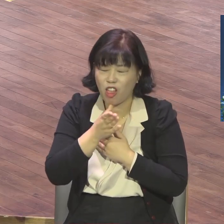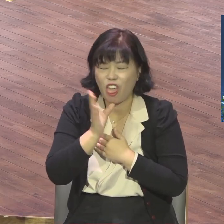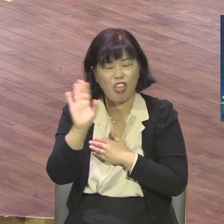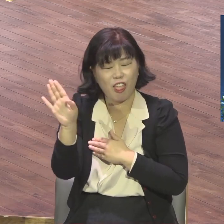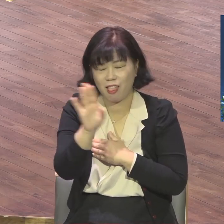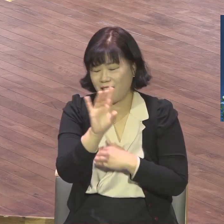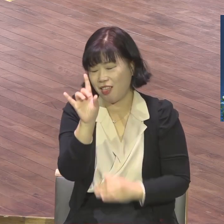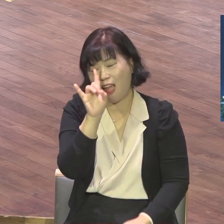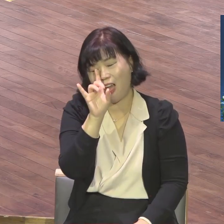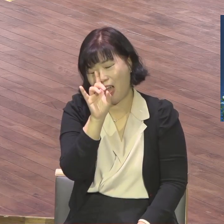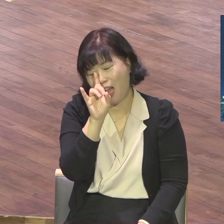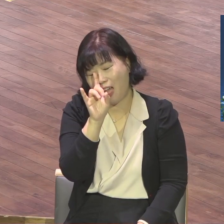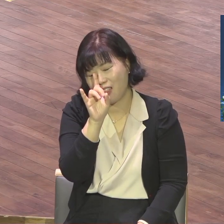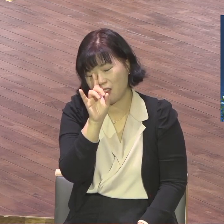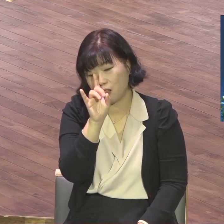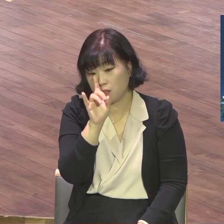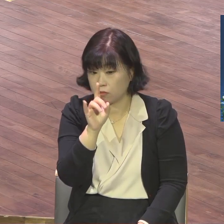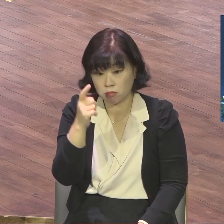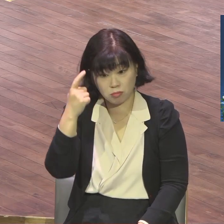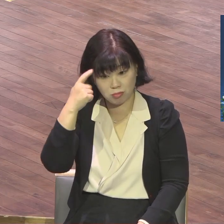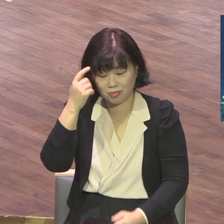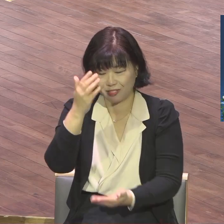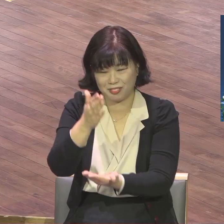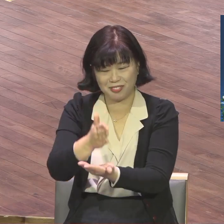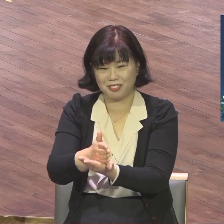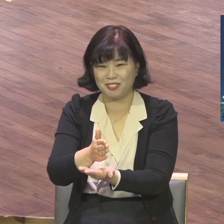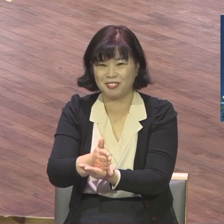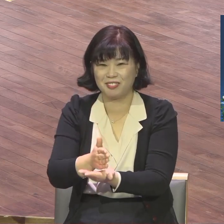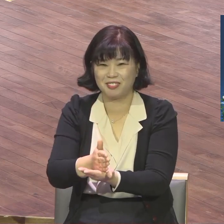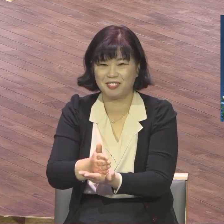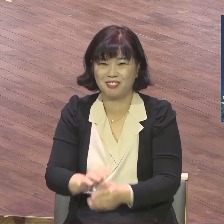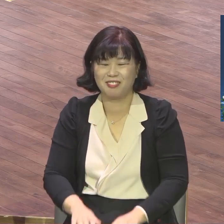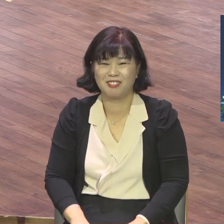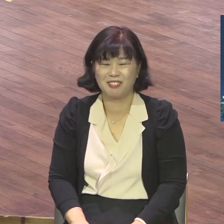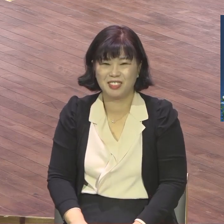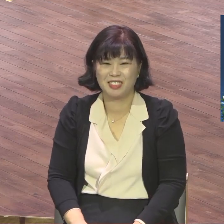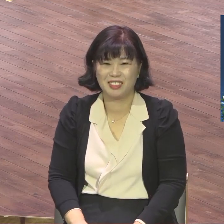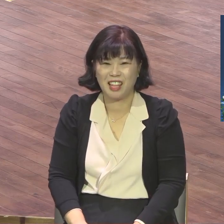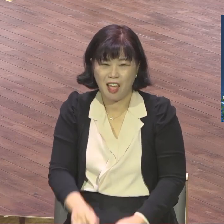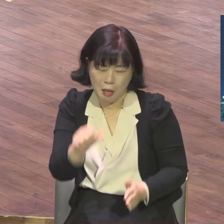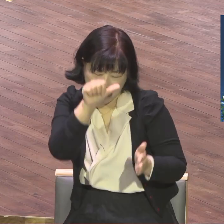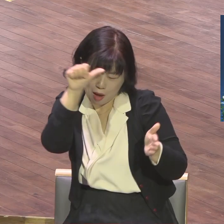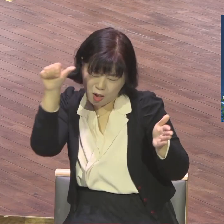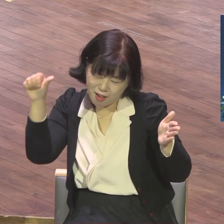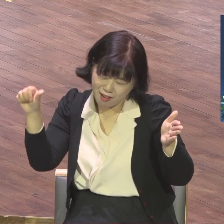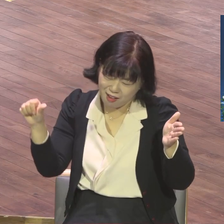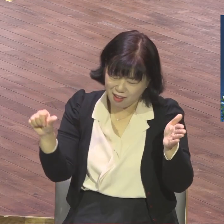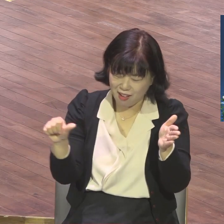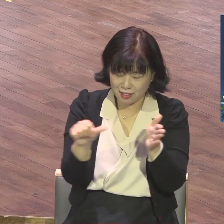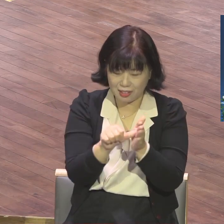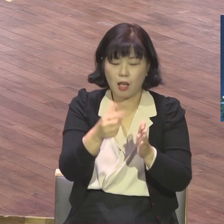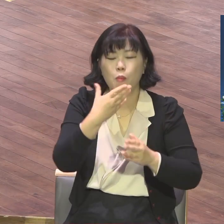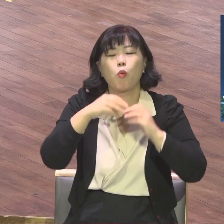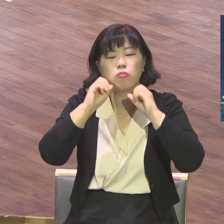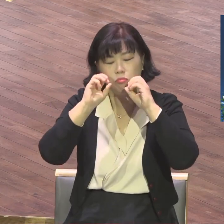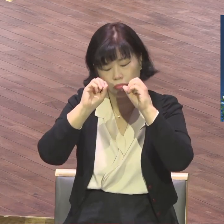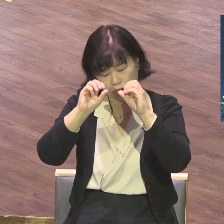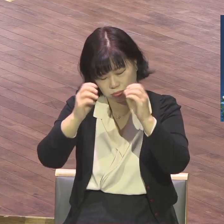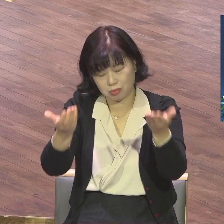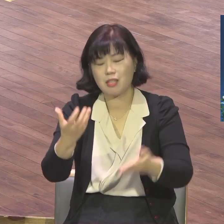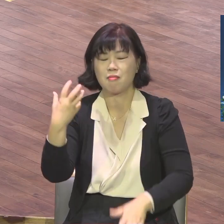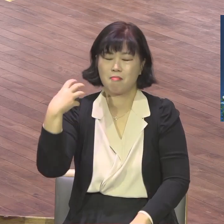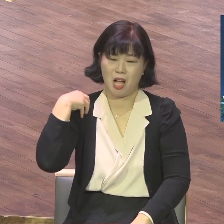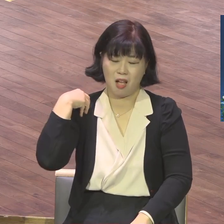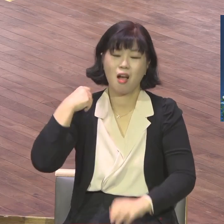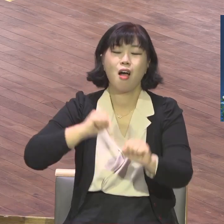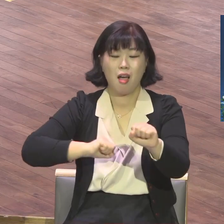하나님 앞에서 받은 이 소명은요, 주님 앞에 설 때까지요, 설 때까지. 무슨 은퇴가 있어요?